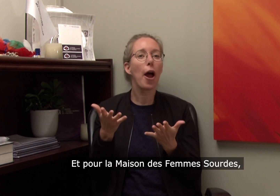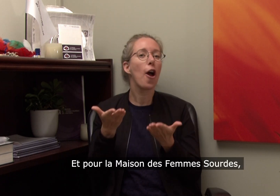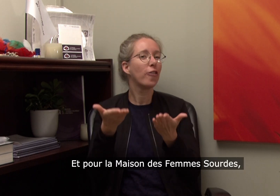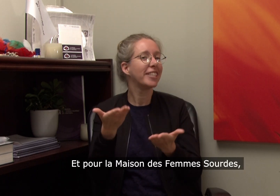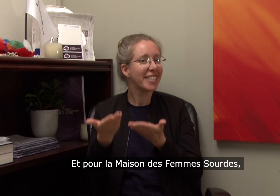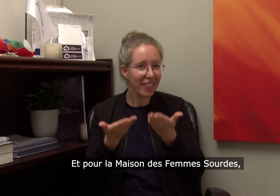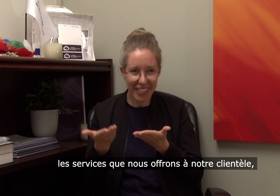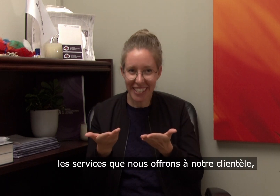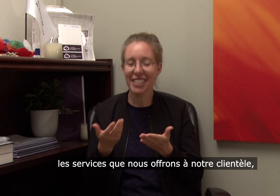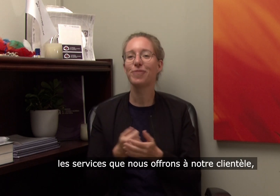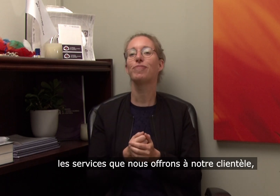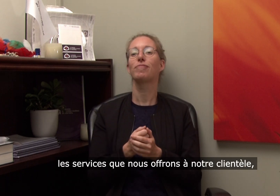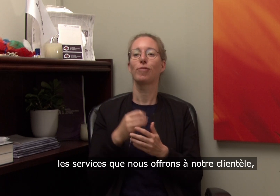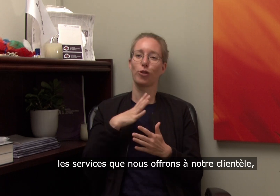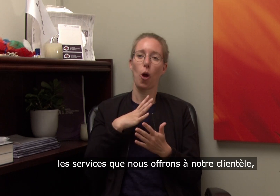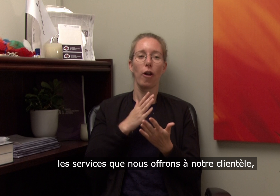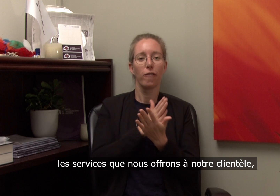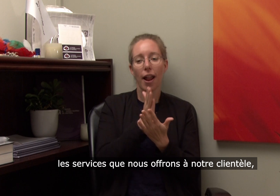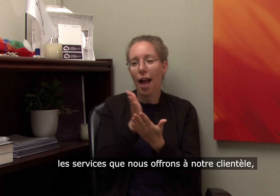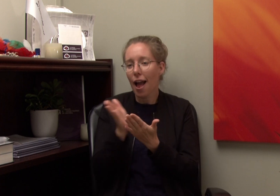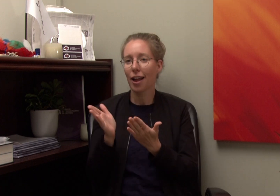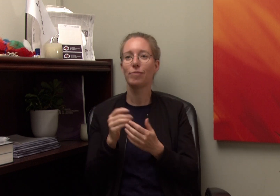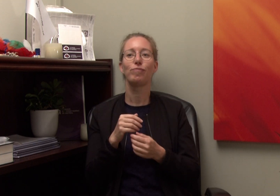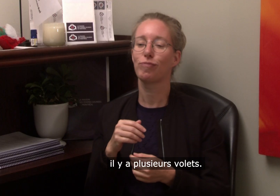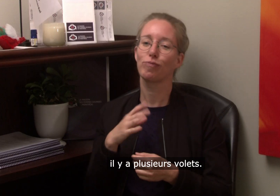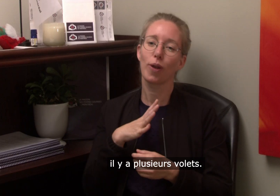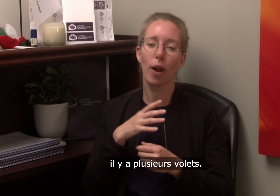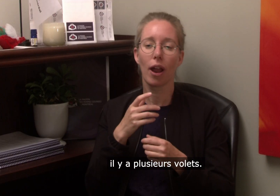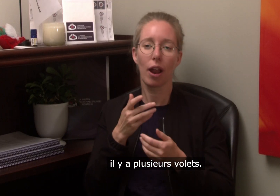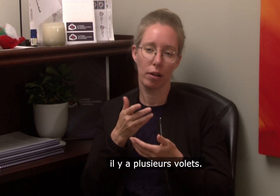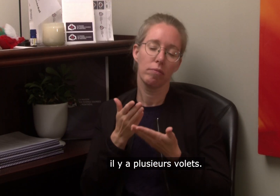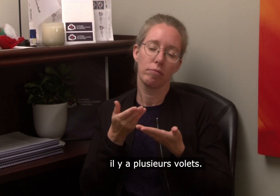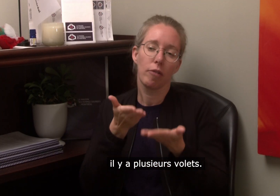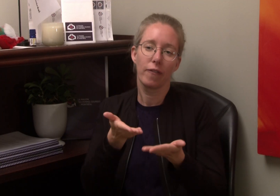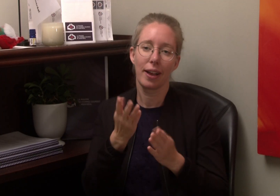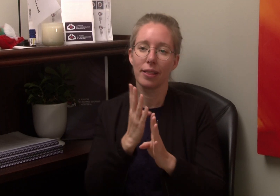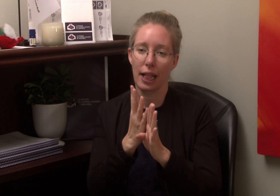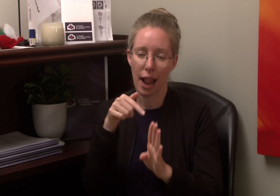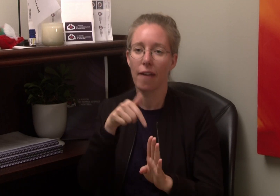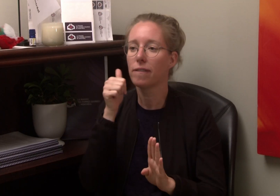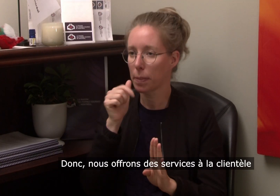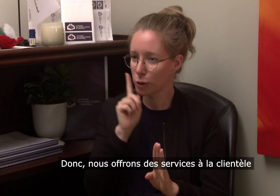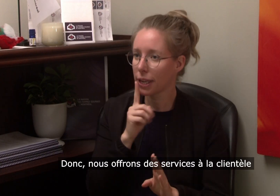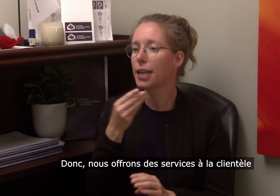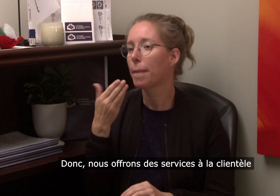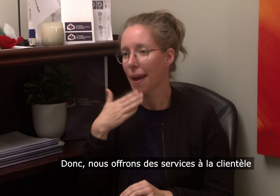Maison des femmes sourdes, les services que nous offrons à notre clientèle, il y a plusieurs volets. Donc, nous offrons des services